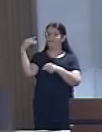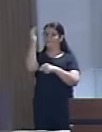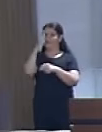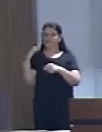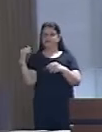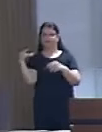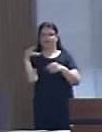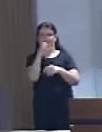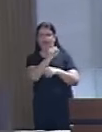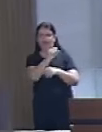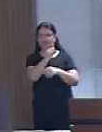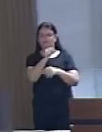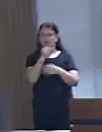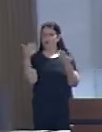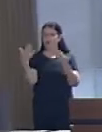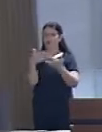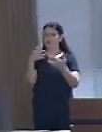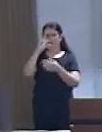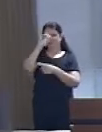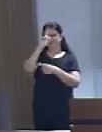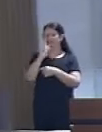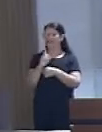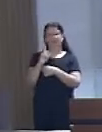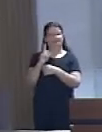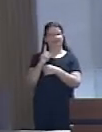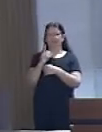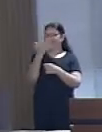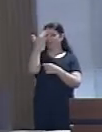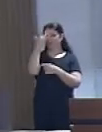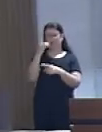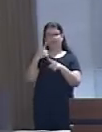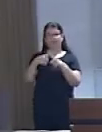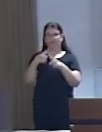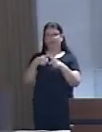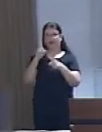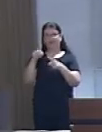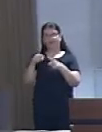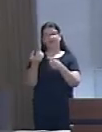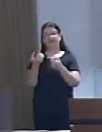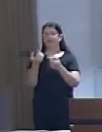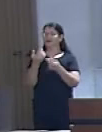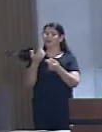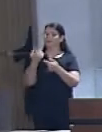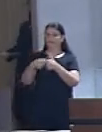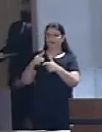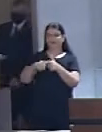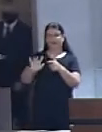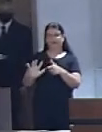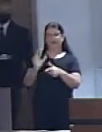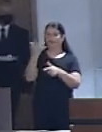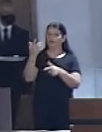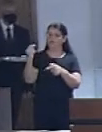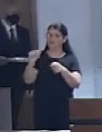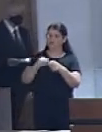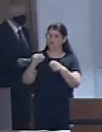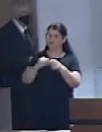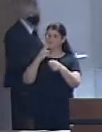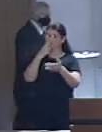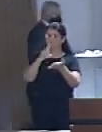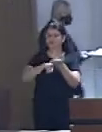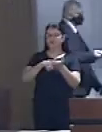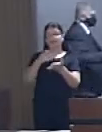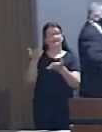Hoje, você manda uma correspondência e não sabe se vai chegar. Por quê? Porque tem um sucateamento explícito feito em relação a os Correios para